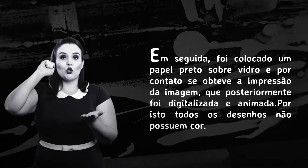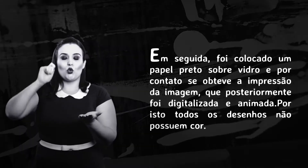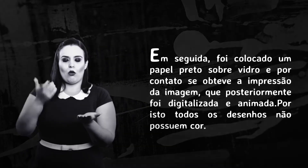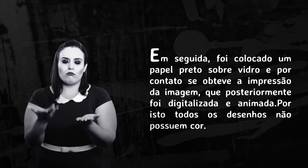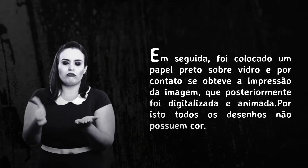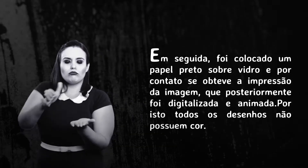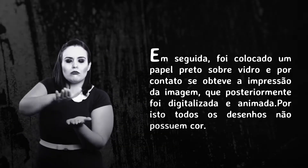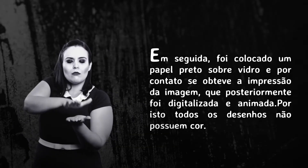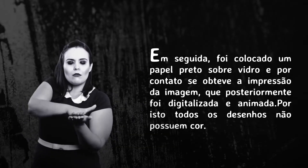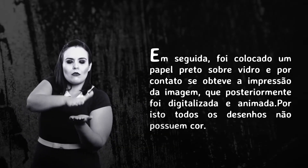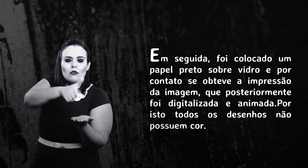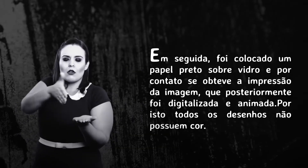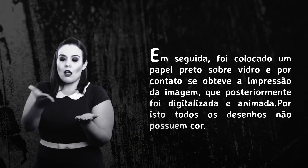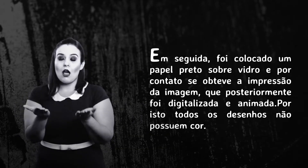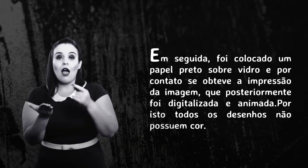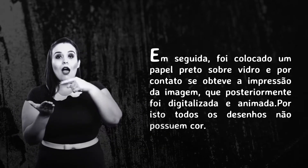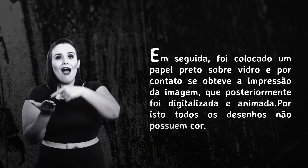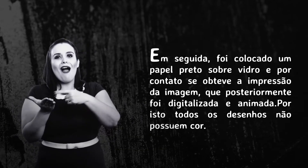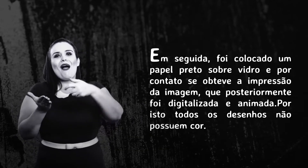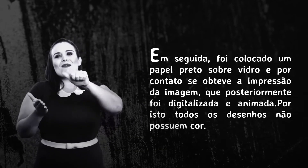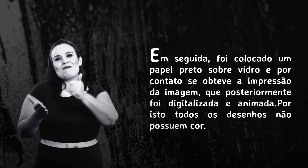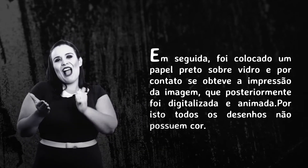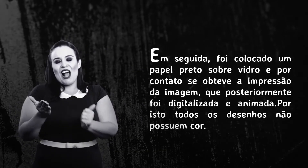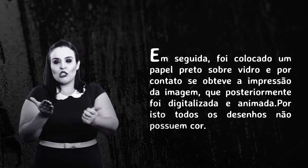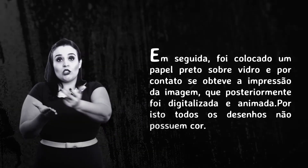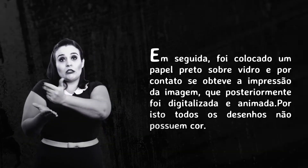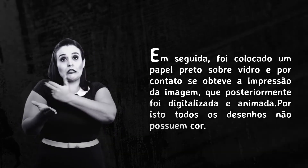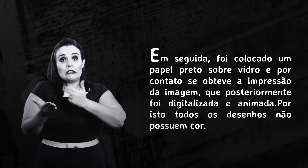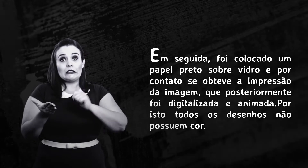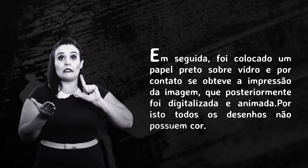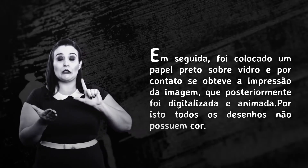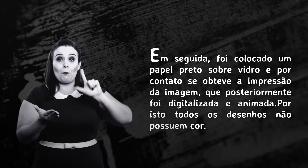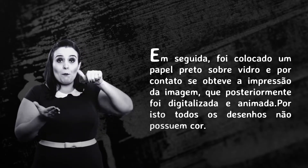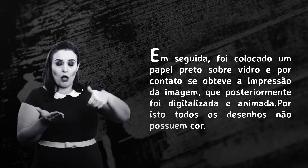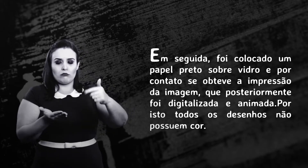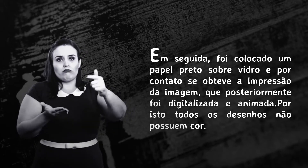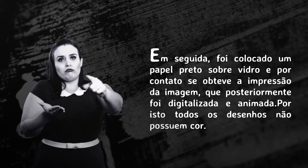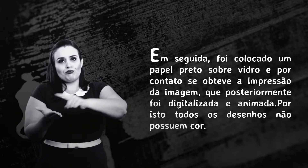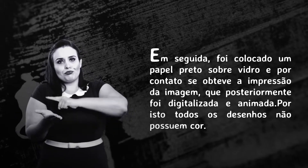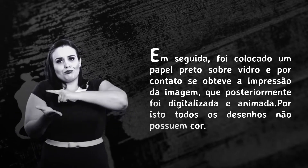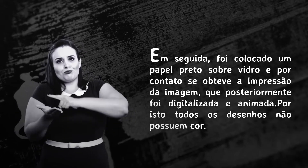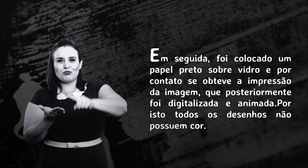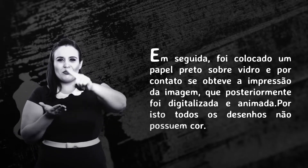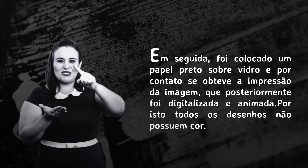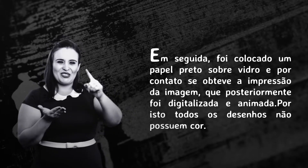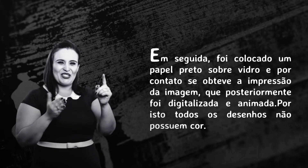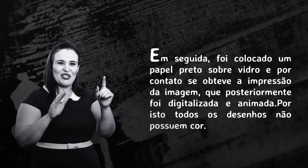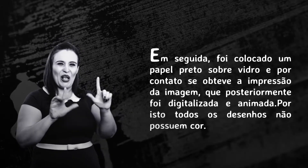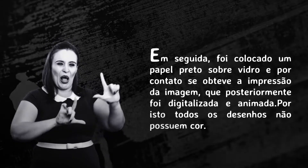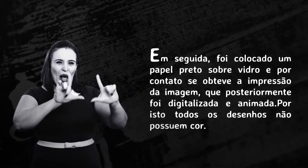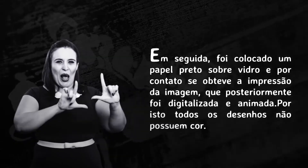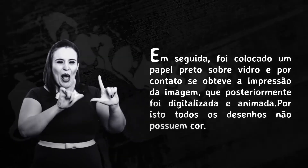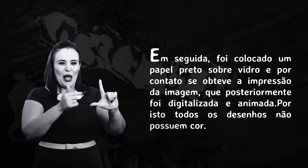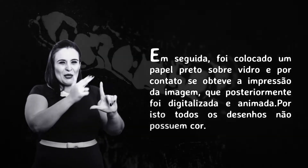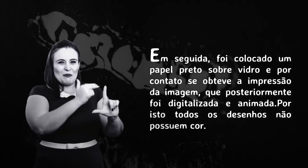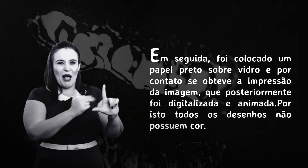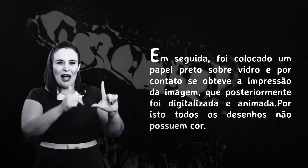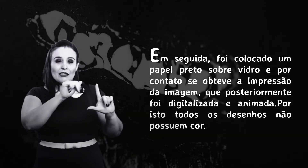vidro e por contato se obteve a impressão da imagem, que posteriormente foi digitalizada e animada. Por isto, todos